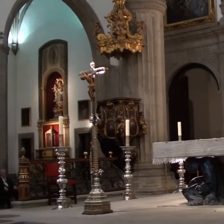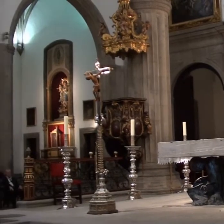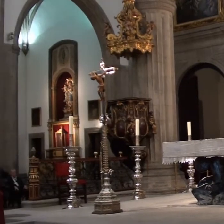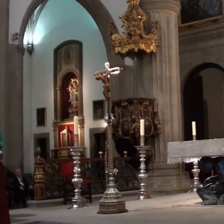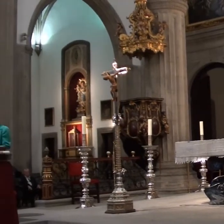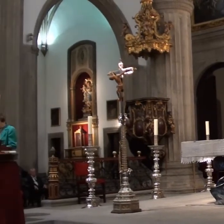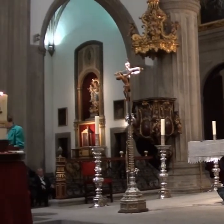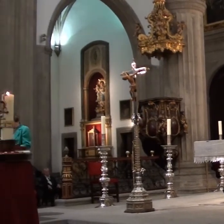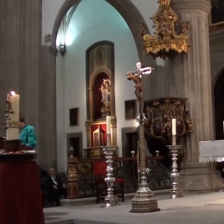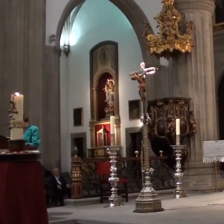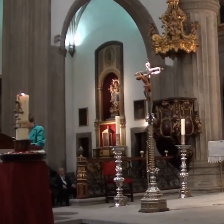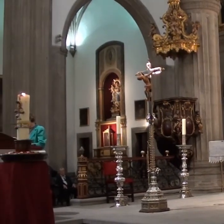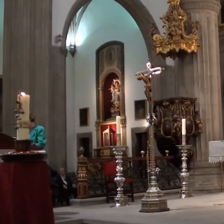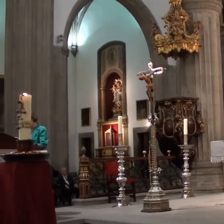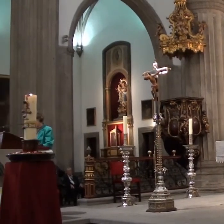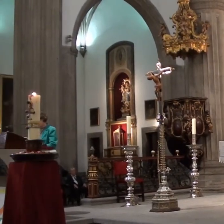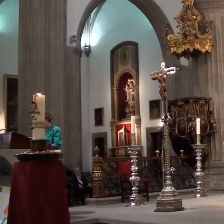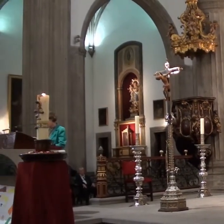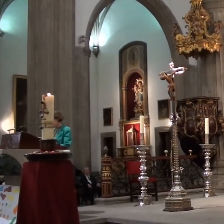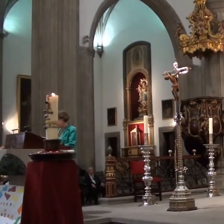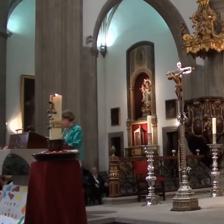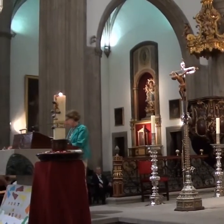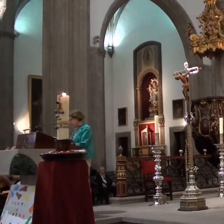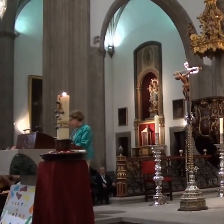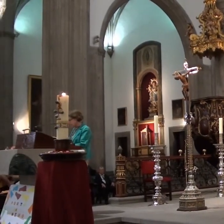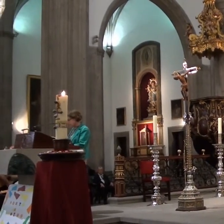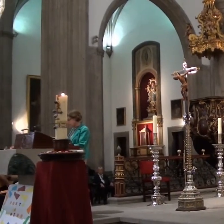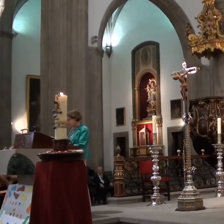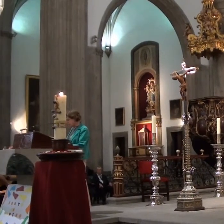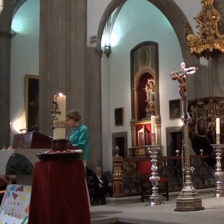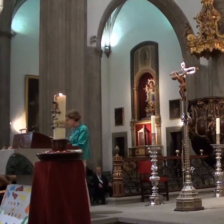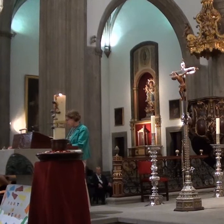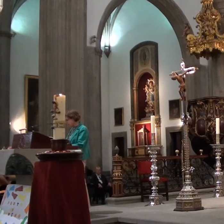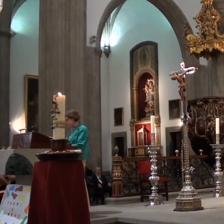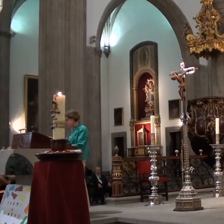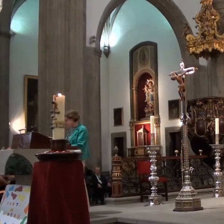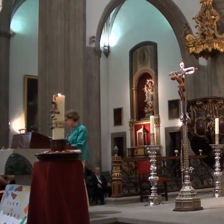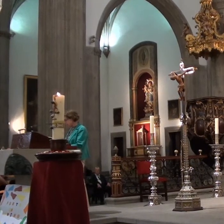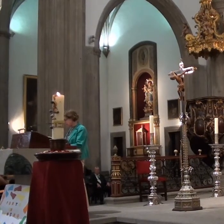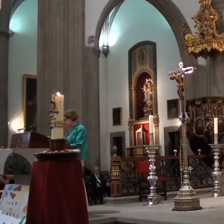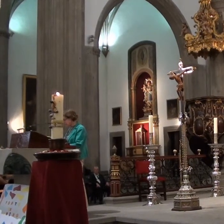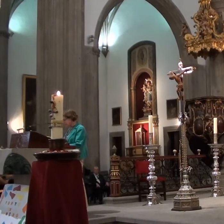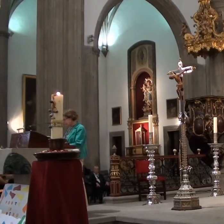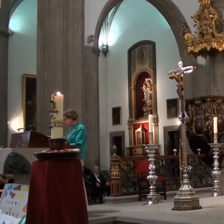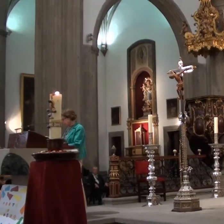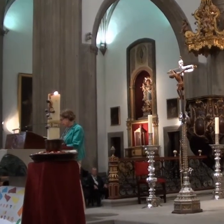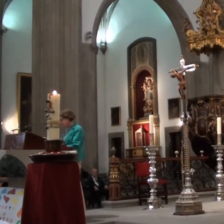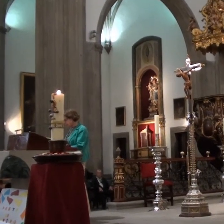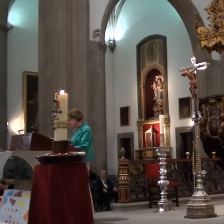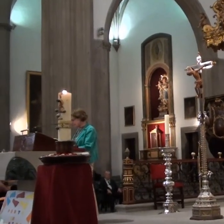y se puso un camino de prisa hacia la montaña a una ciudad de judea